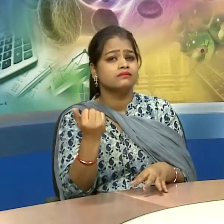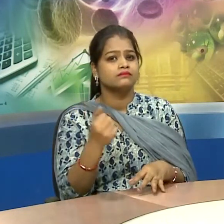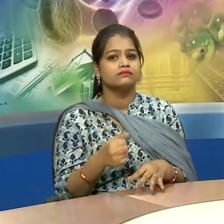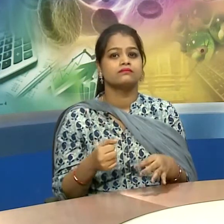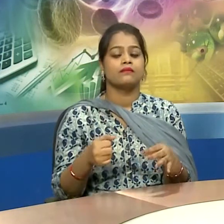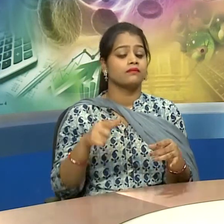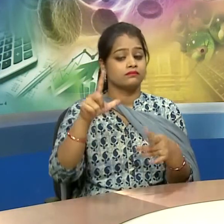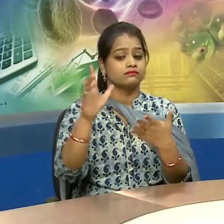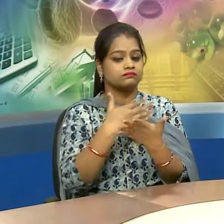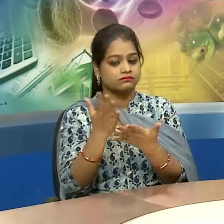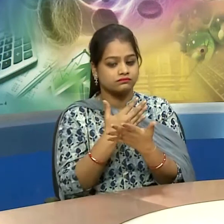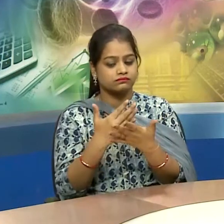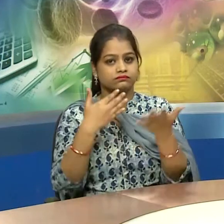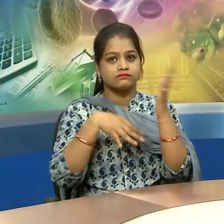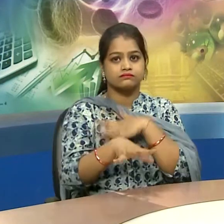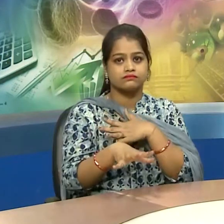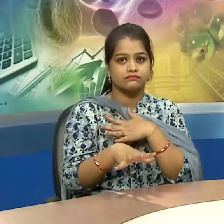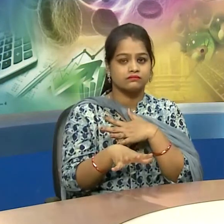पाठ के आलोक में प्रस्तुत कीजिए।